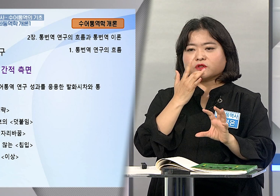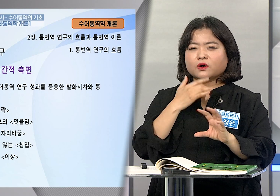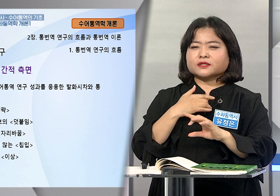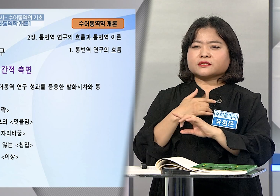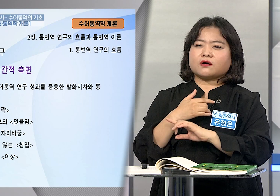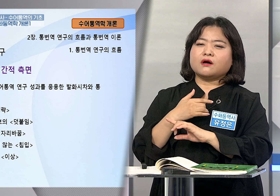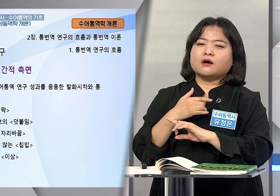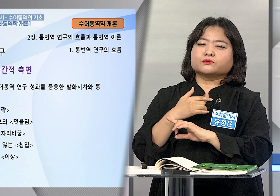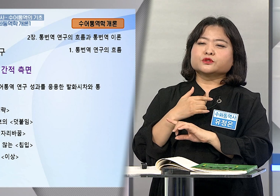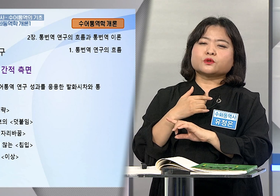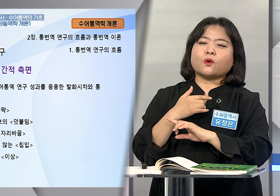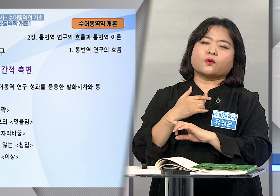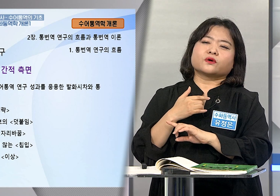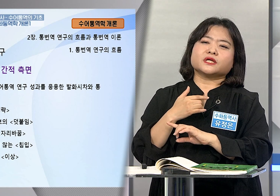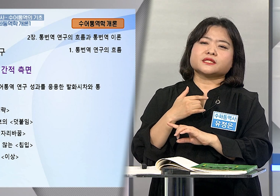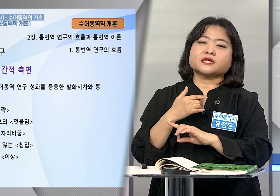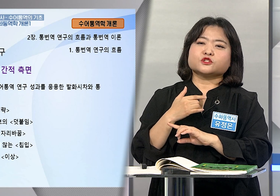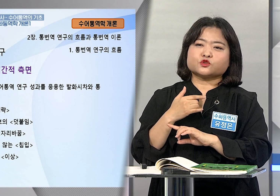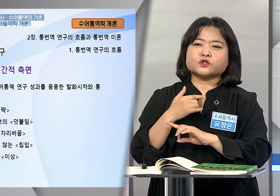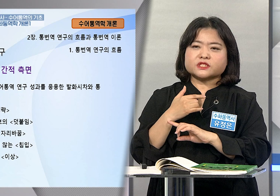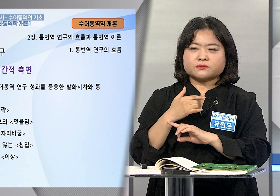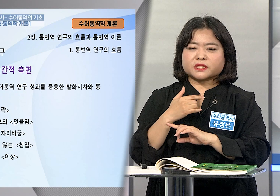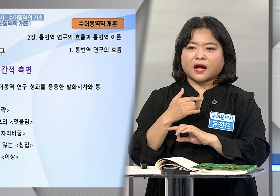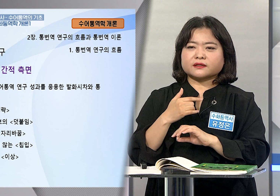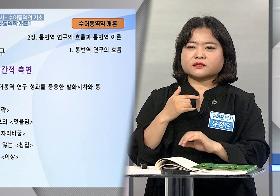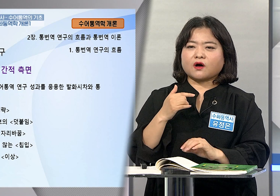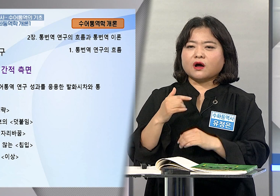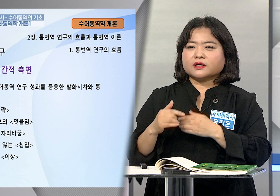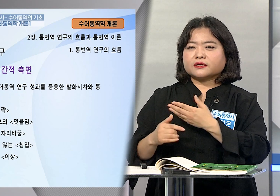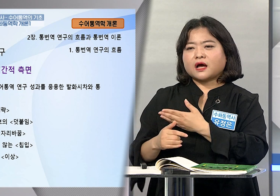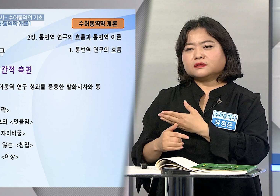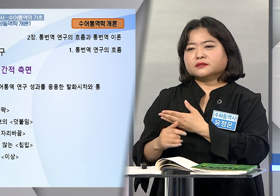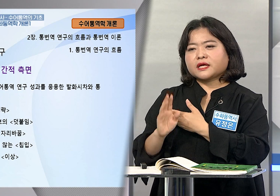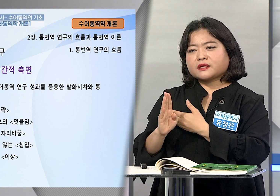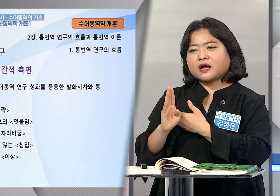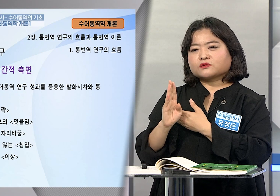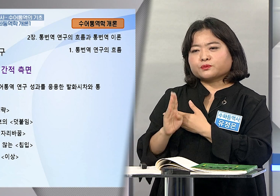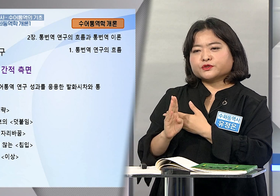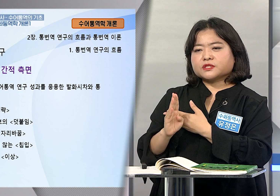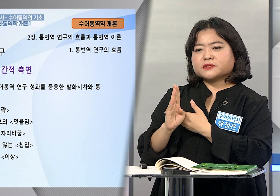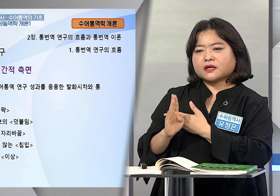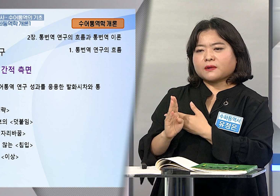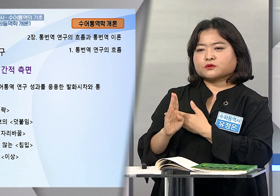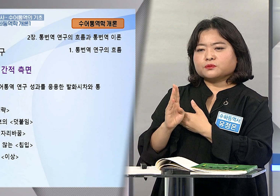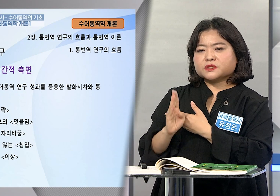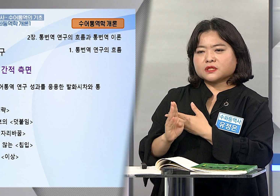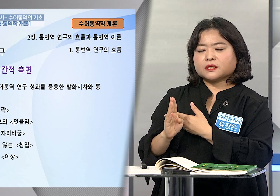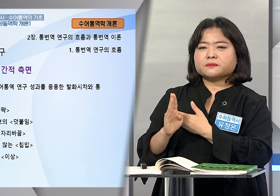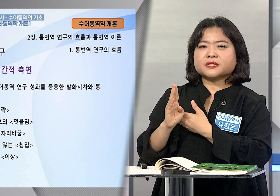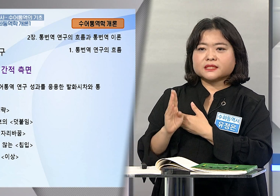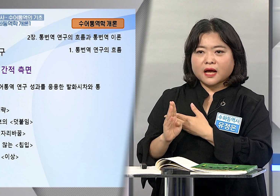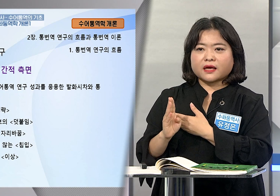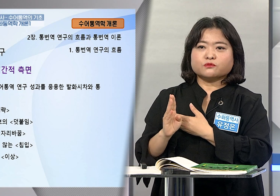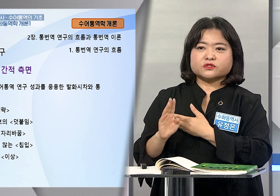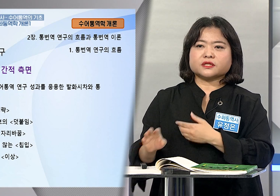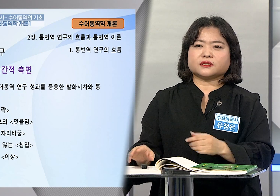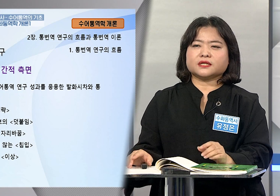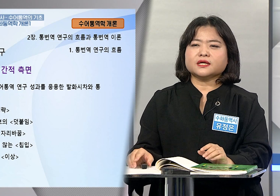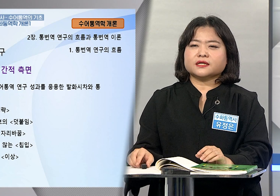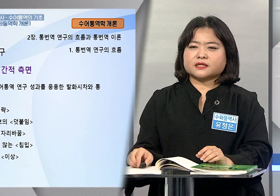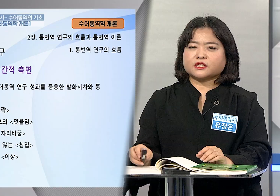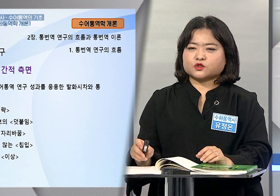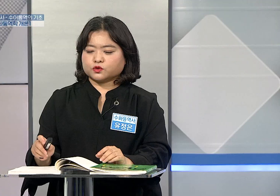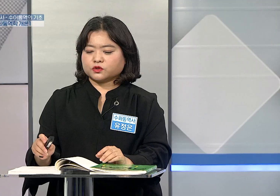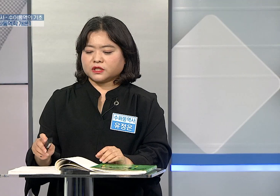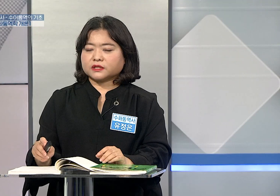수도 있거든요. 그래서 불통이 생길 수도 있습니다. 그래서 이러한 생략, 덧붙임, 자리 바꿈, 침입 이상의